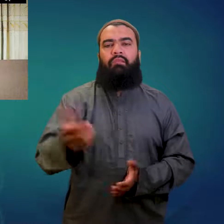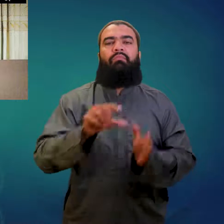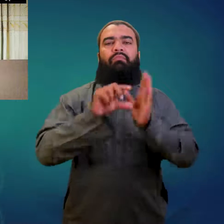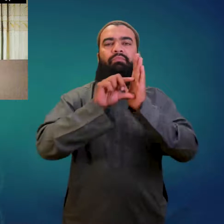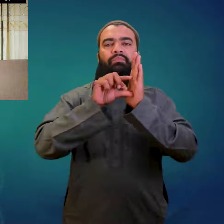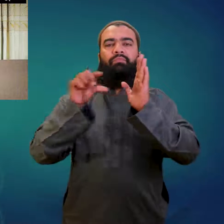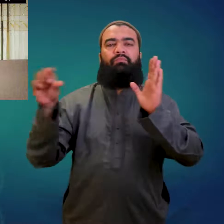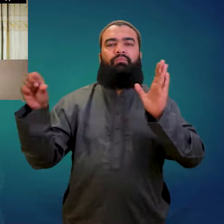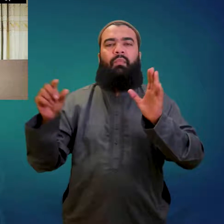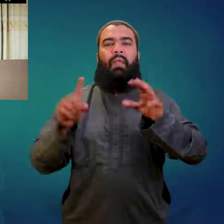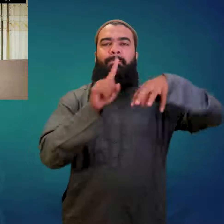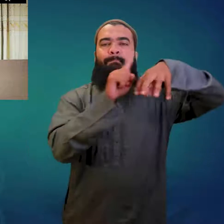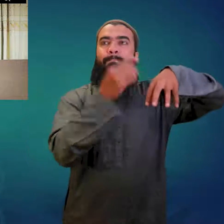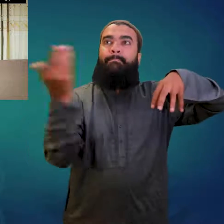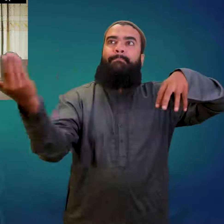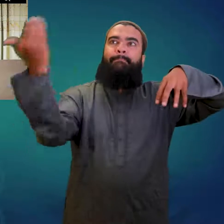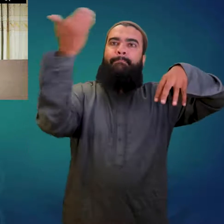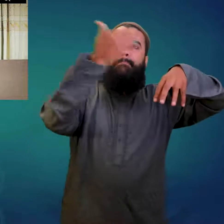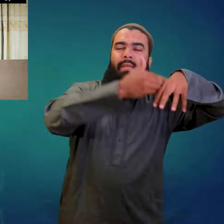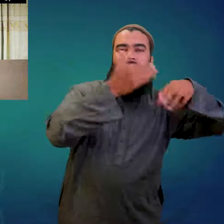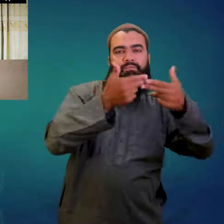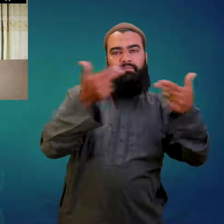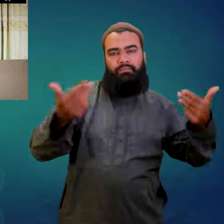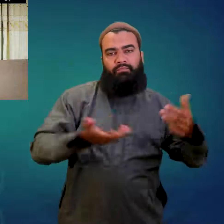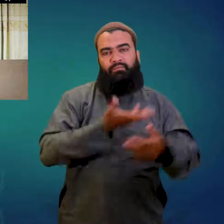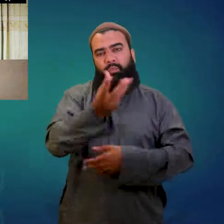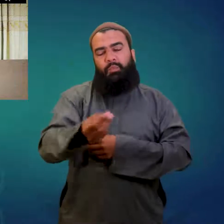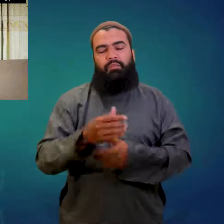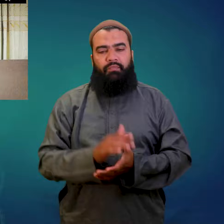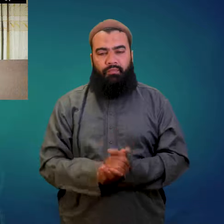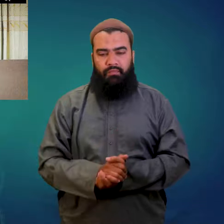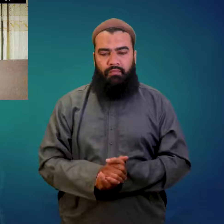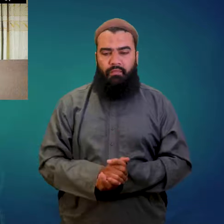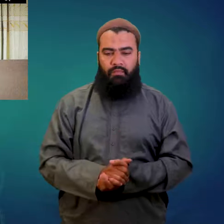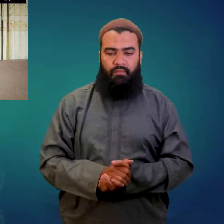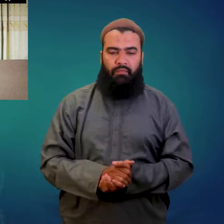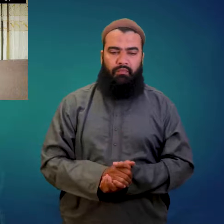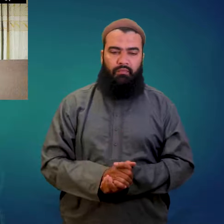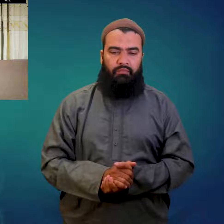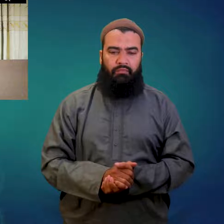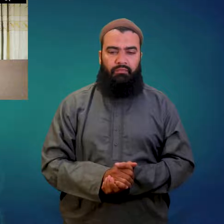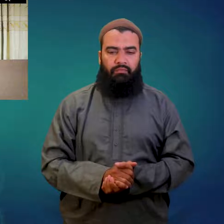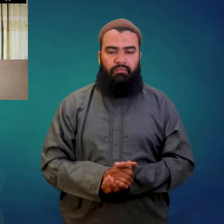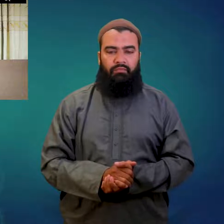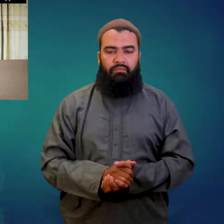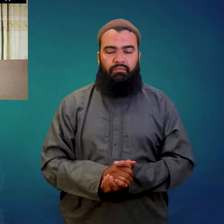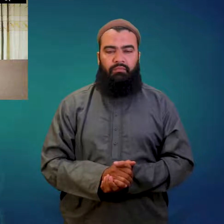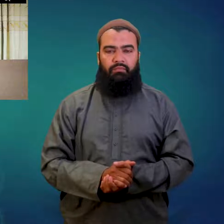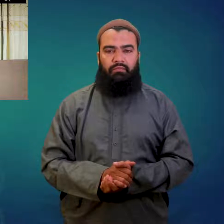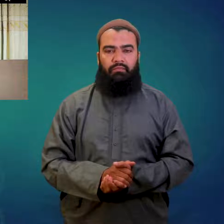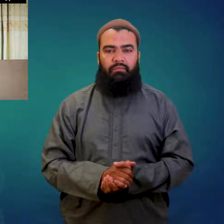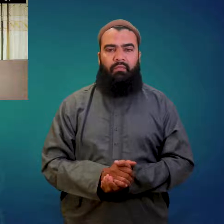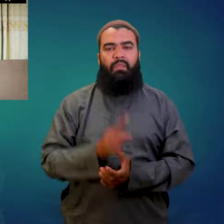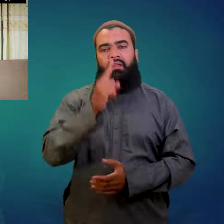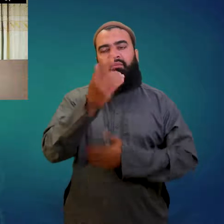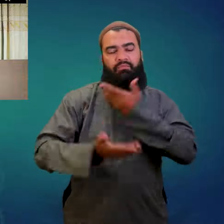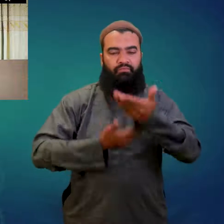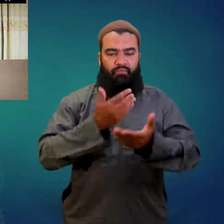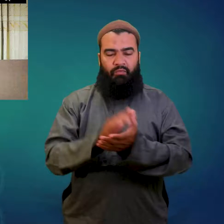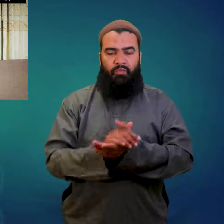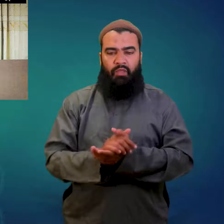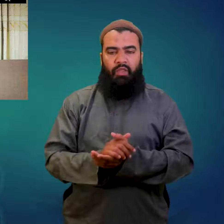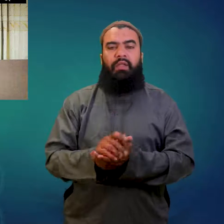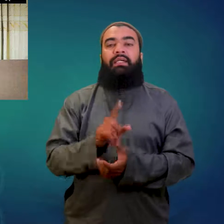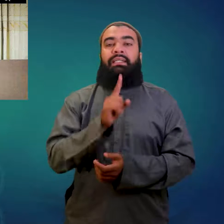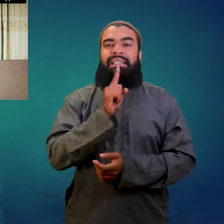سورۃ تغابن مدنی ہے، رکوع 16 آیت نمبر 15۔ انما اموالکم و اولادکم